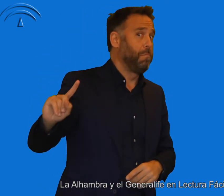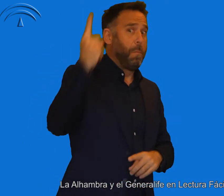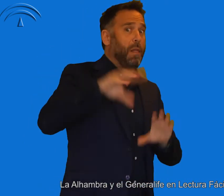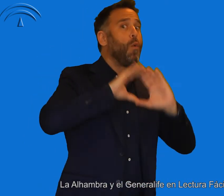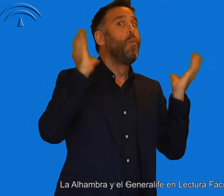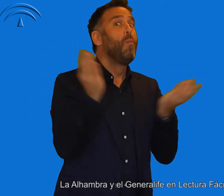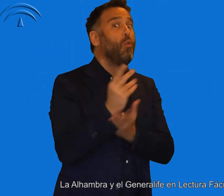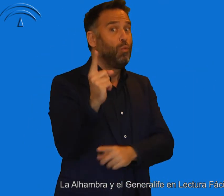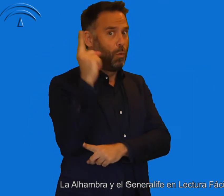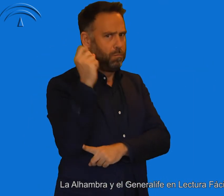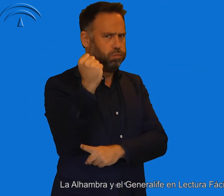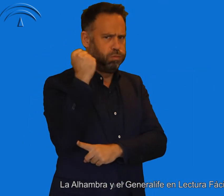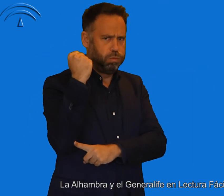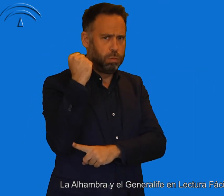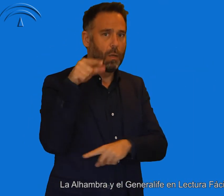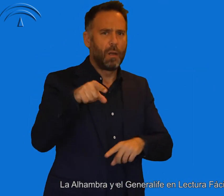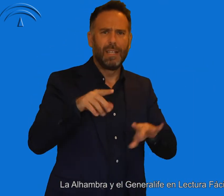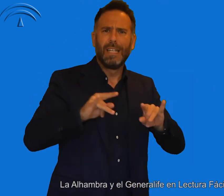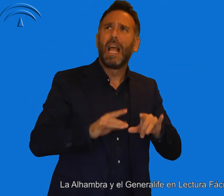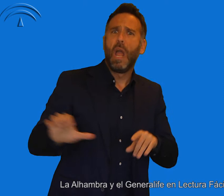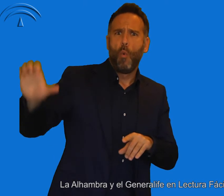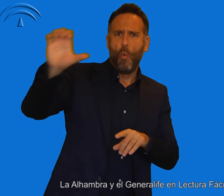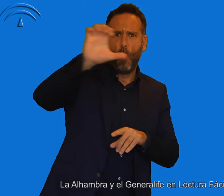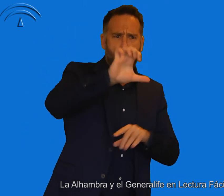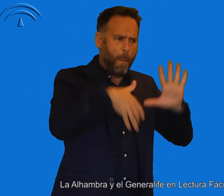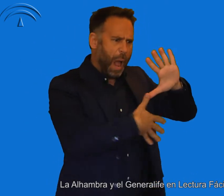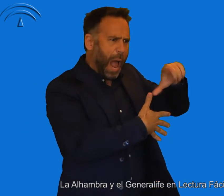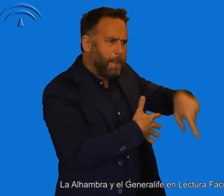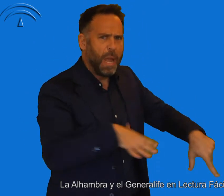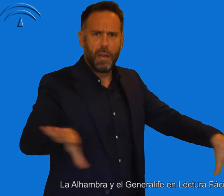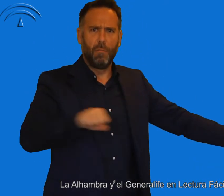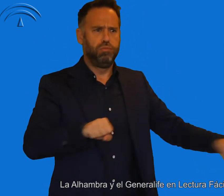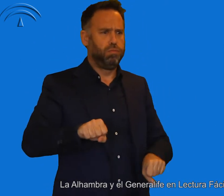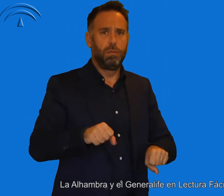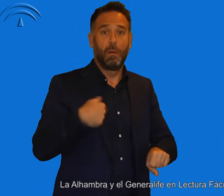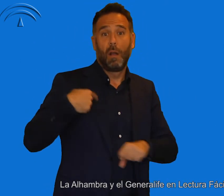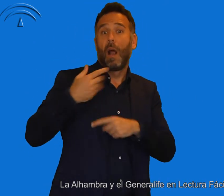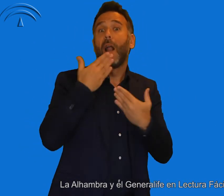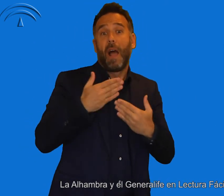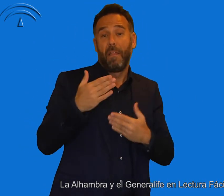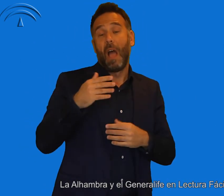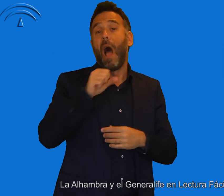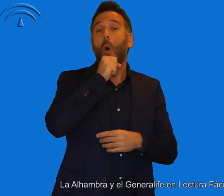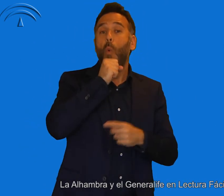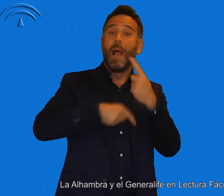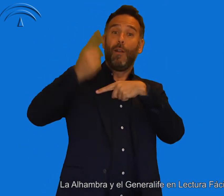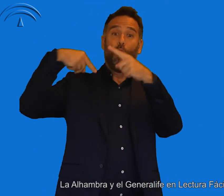mundo. Gobernaba extensísimos territorios en Europa y América. Los había heredado de sus abuelos